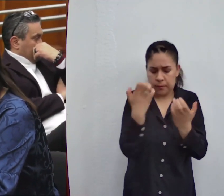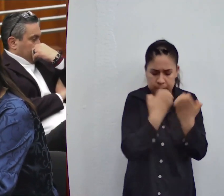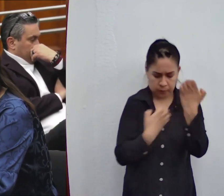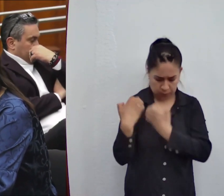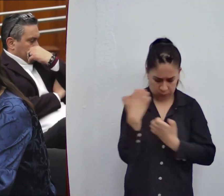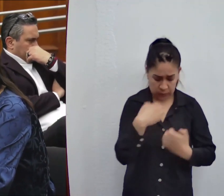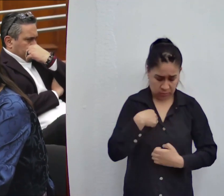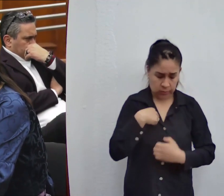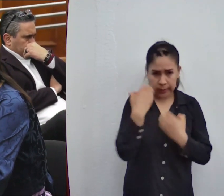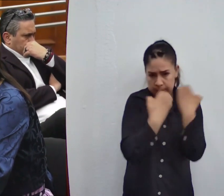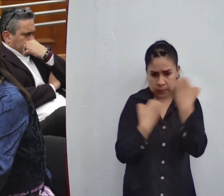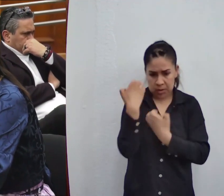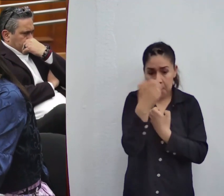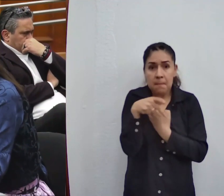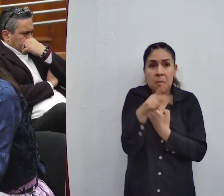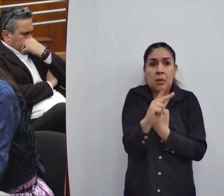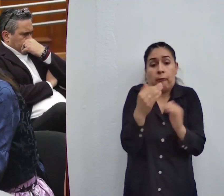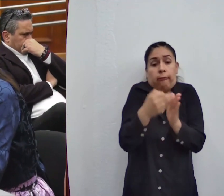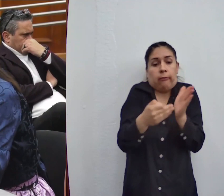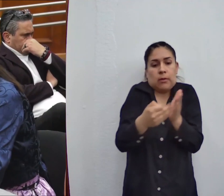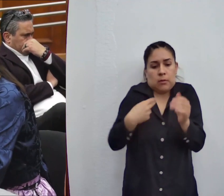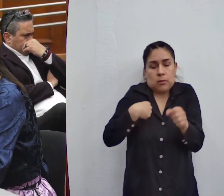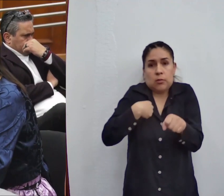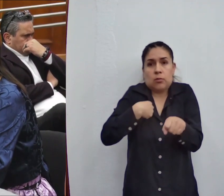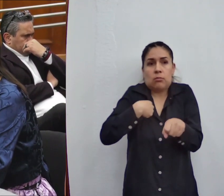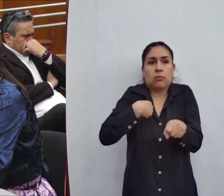padezco. Soy funcional,